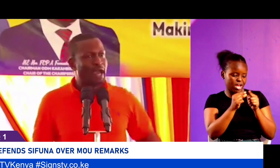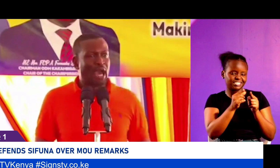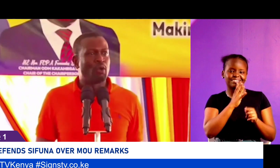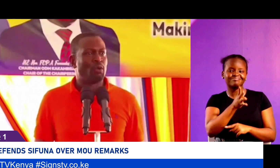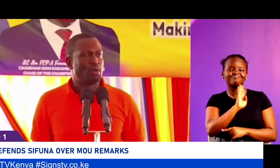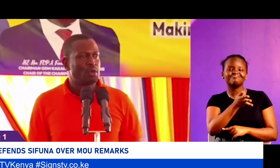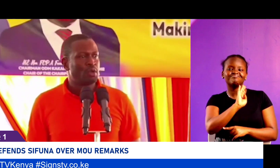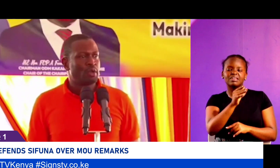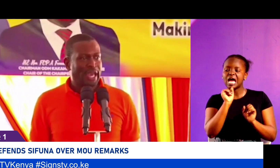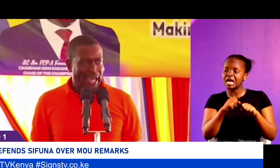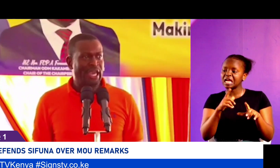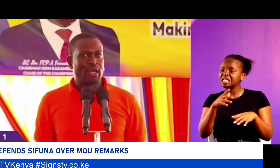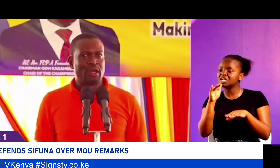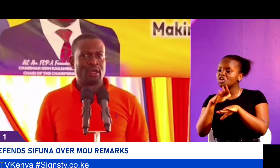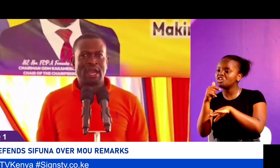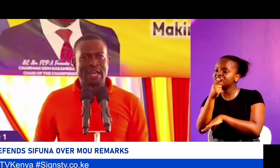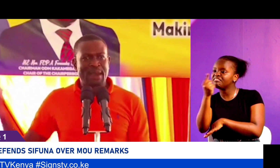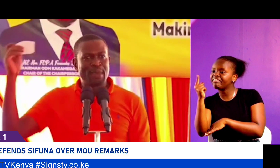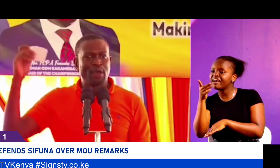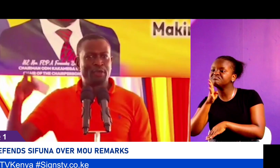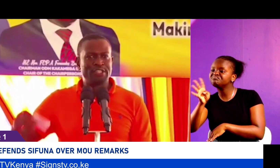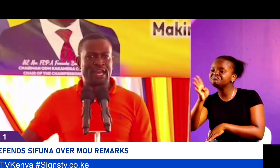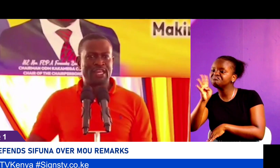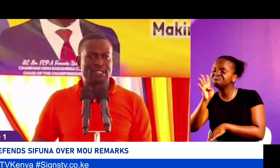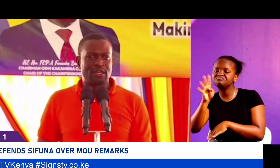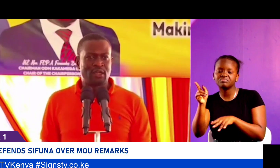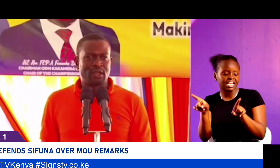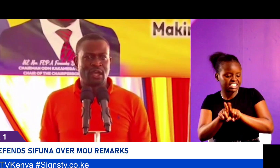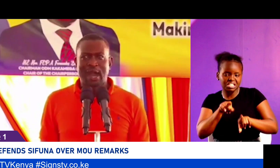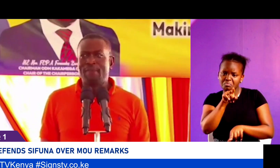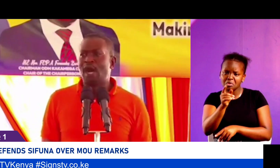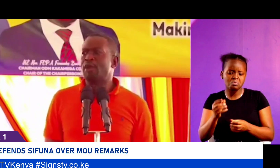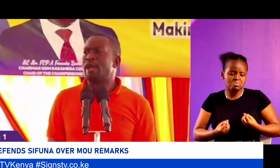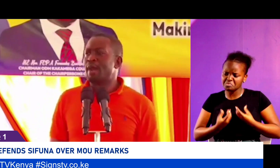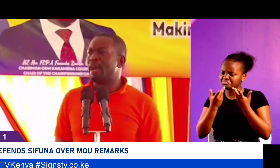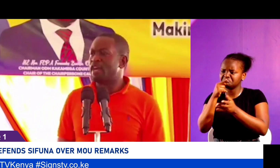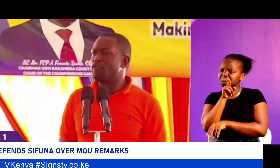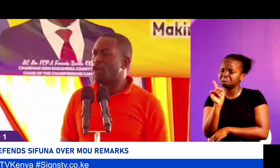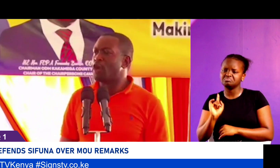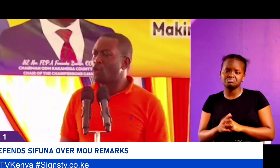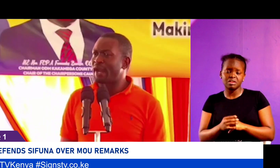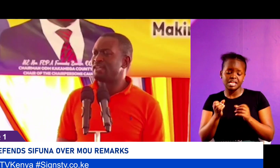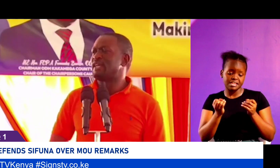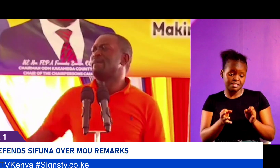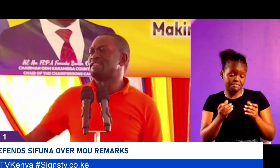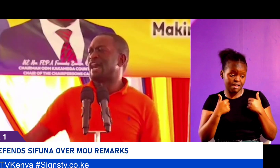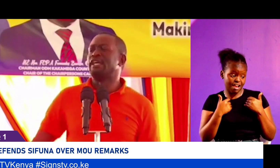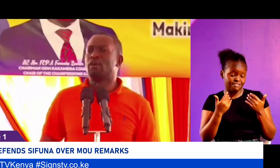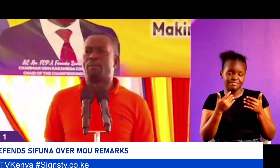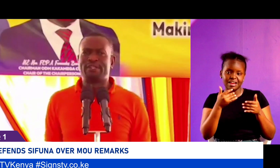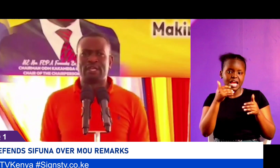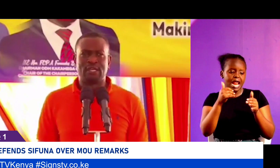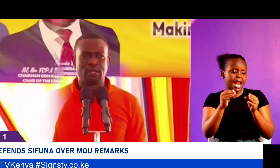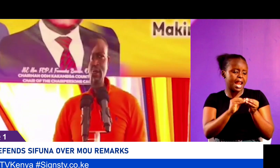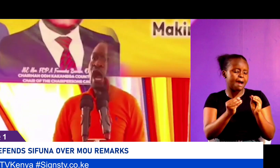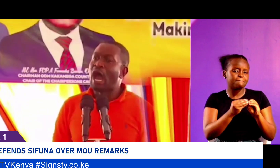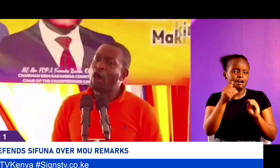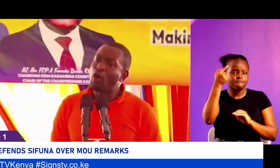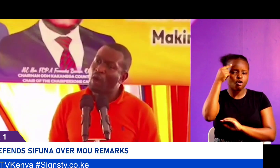yako. Enda pia wewe ujieleze. Kama hauna namba ya Ivono Kwara sema saa hii nikupatie. Hao